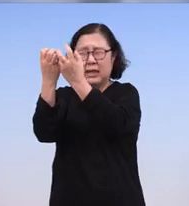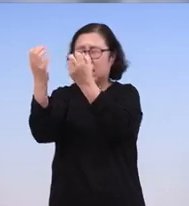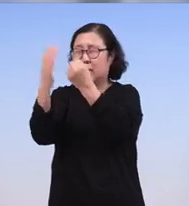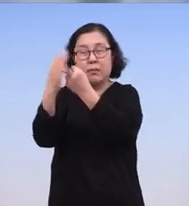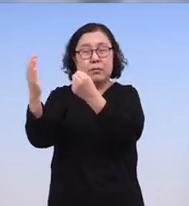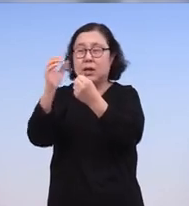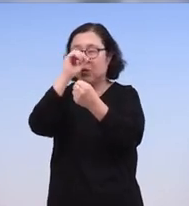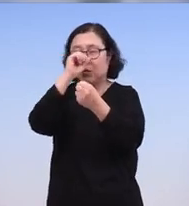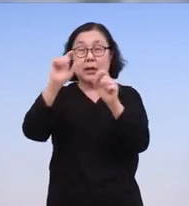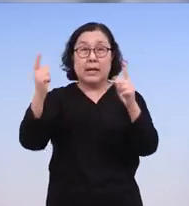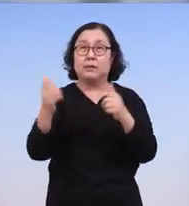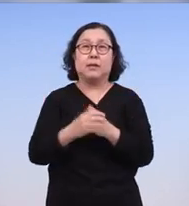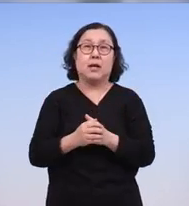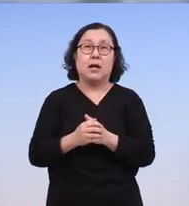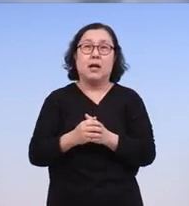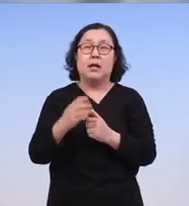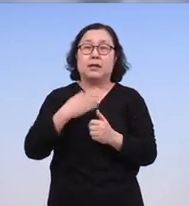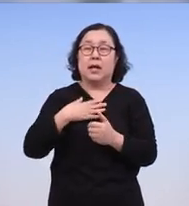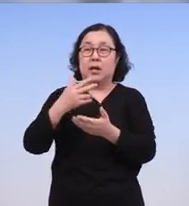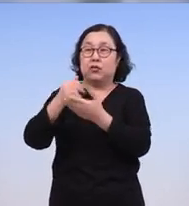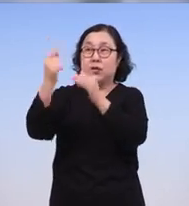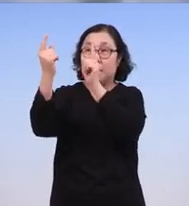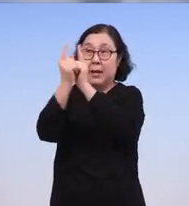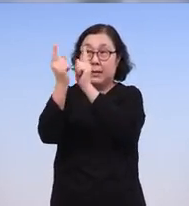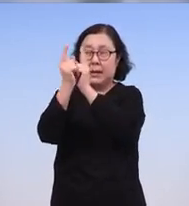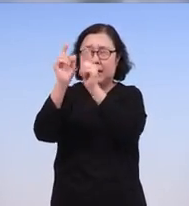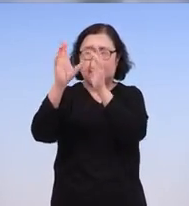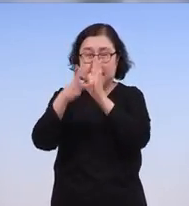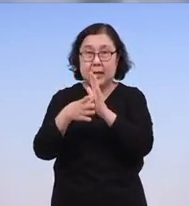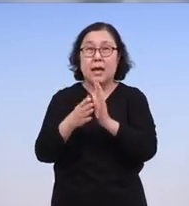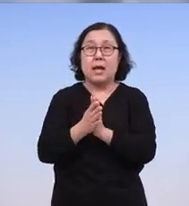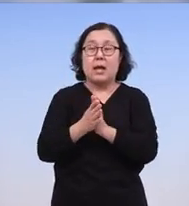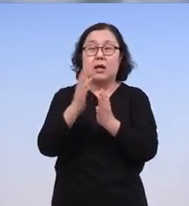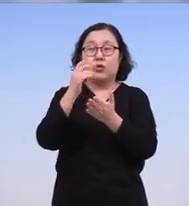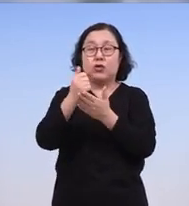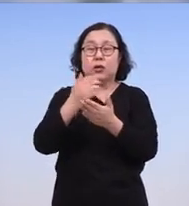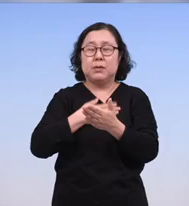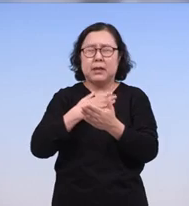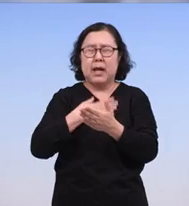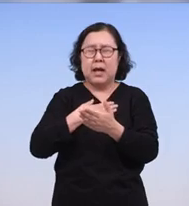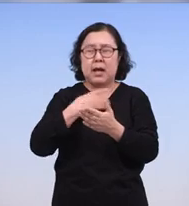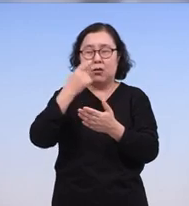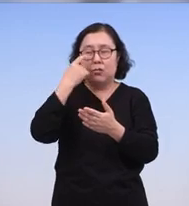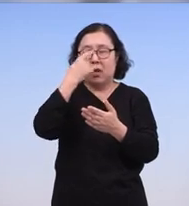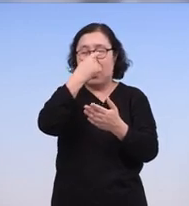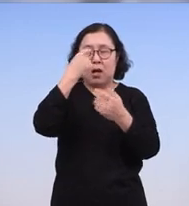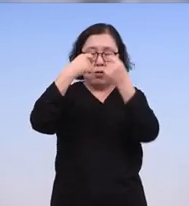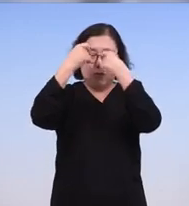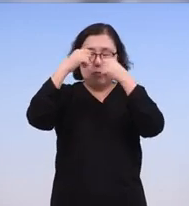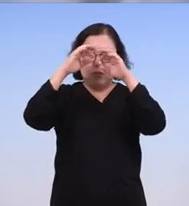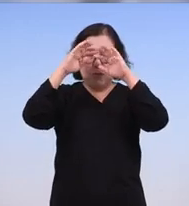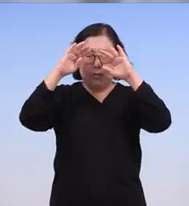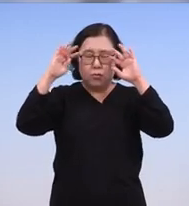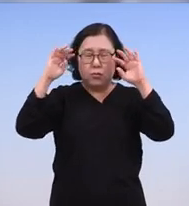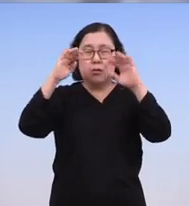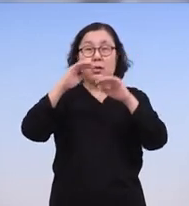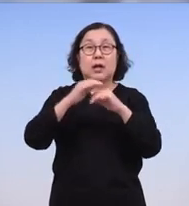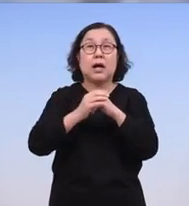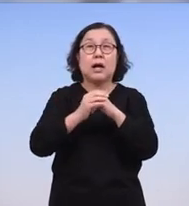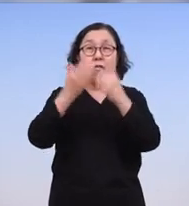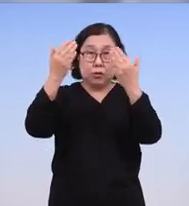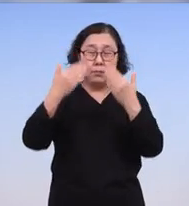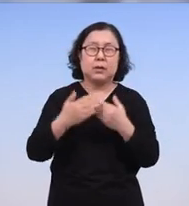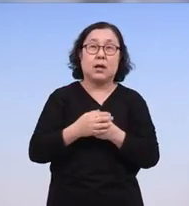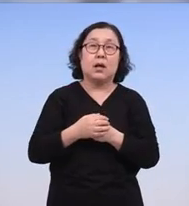주님을 배울 때 주님은 내 눈에 눈물을 닦아주시는 것. 가장으로서 어떨 때 상처를 받는 거는요, 내